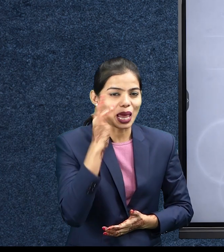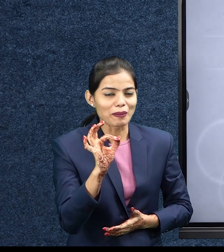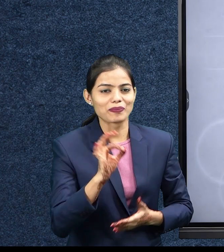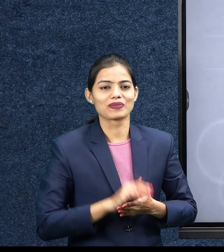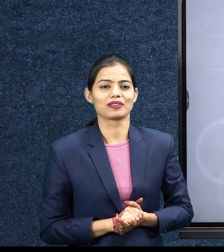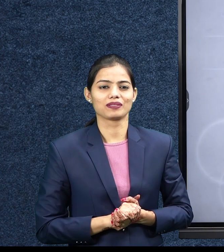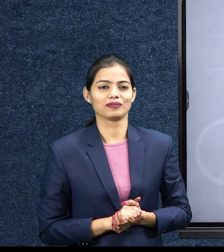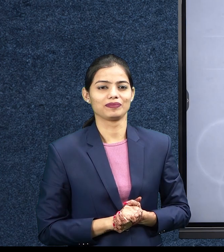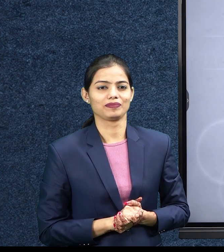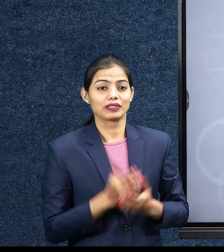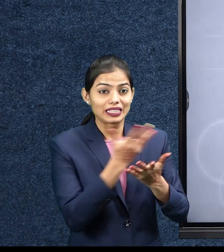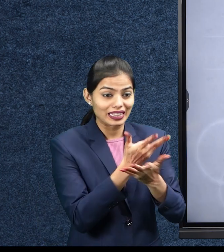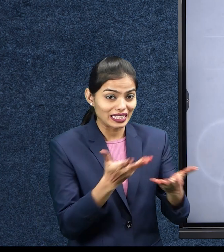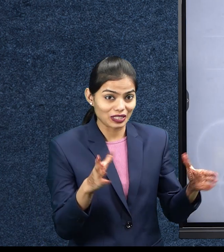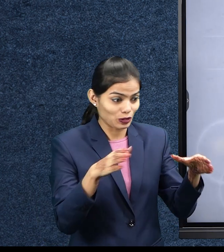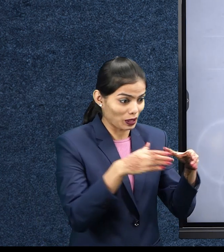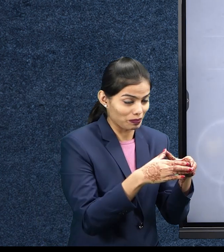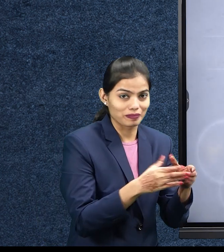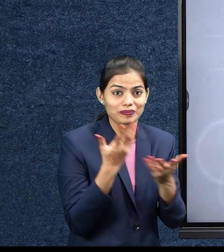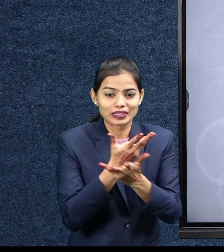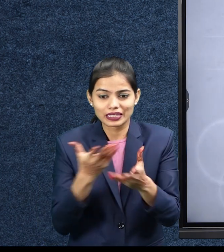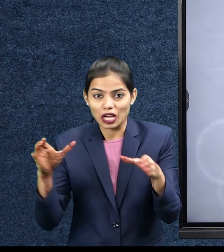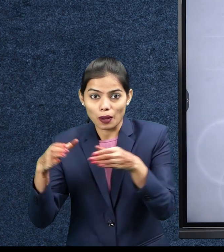कीवर्ड्स. महत्त्वाचे शब्द. कार्यक्रम,